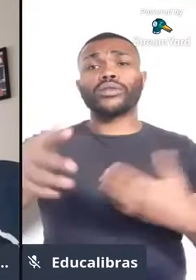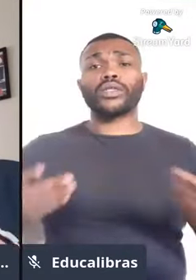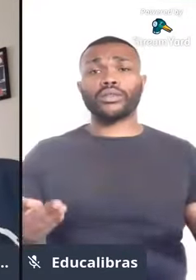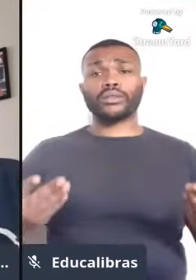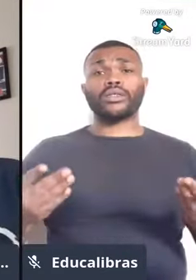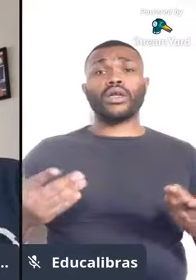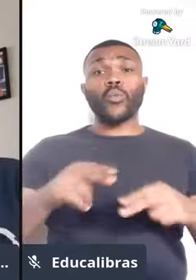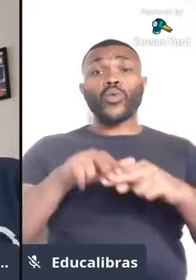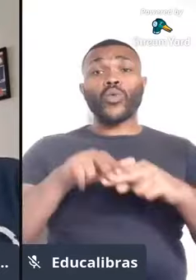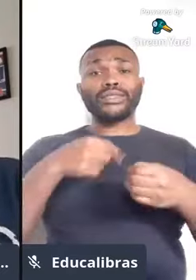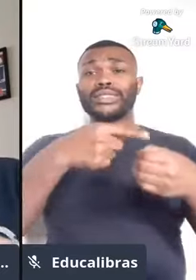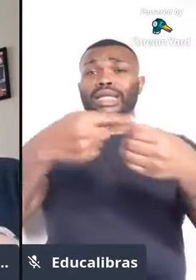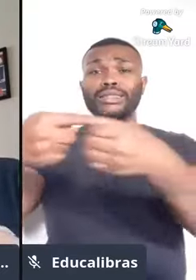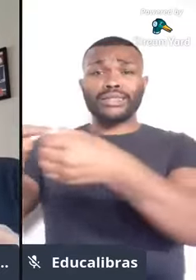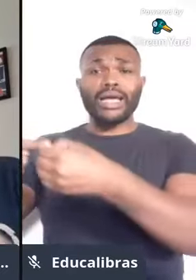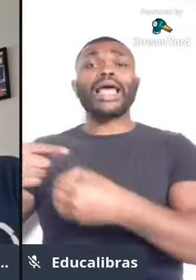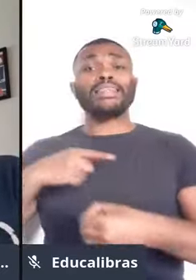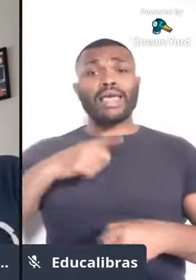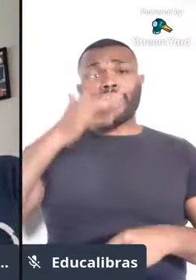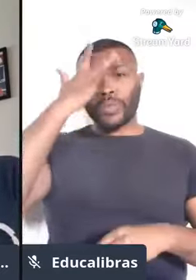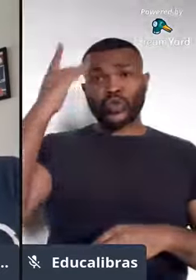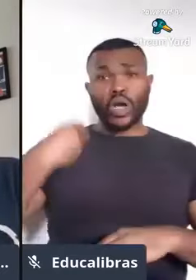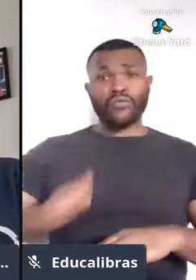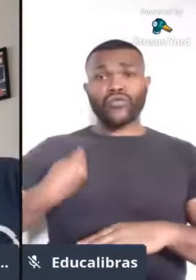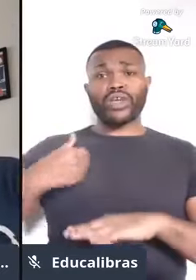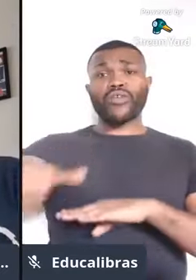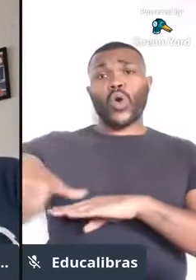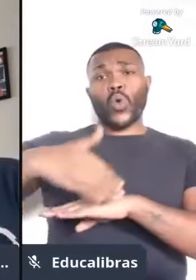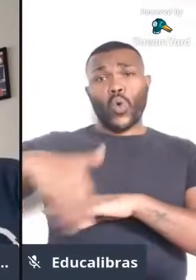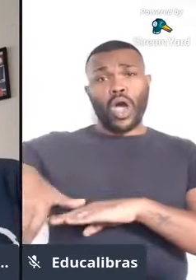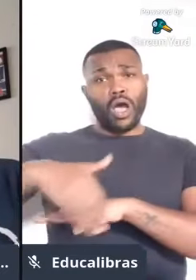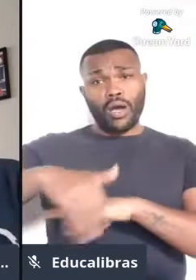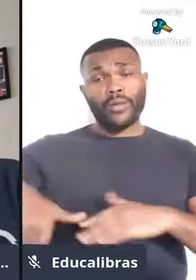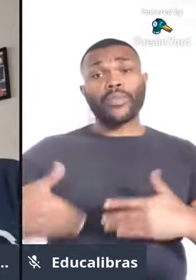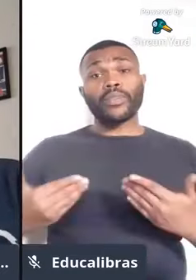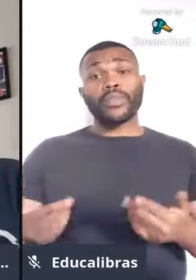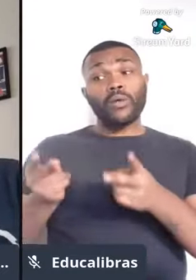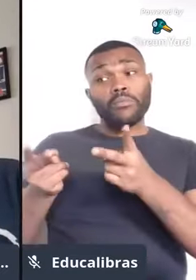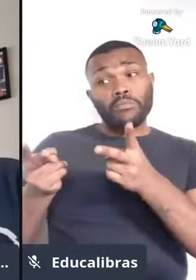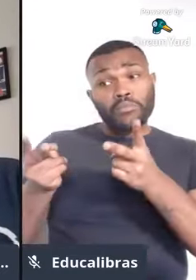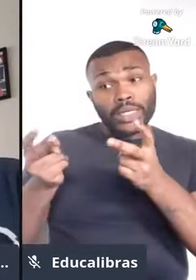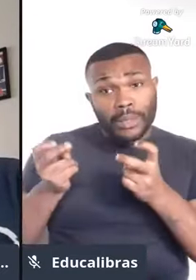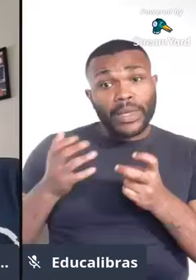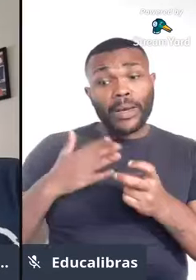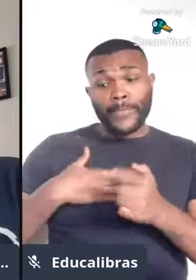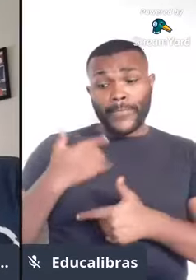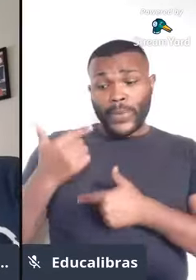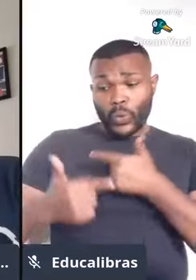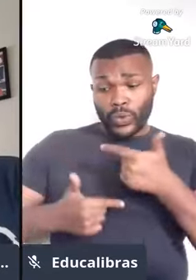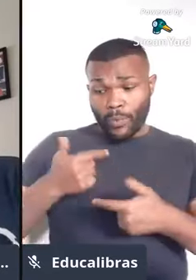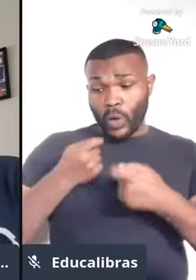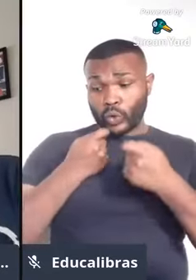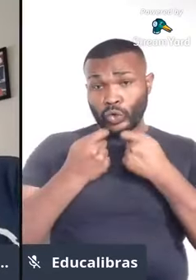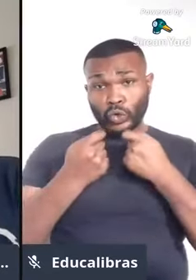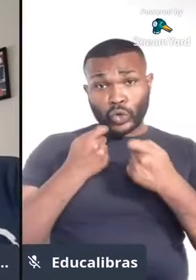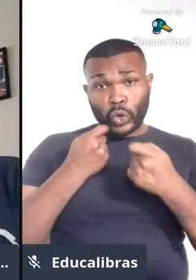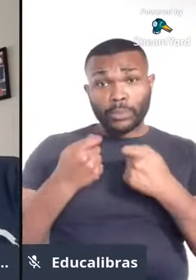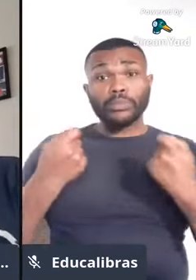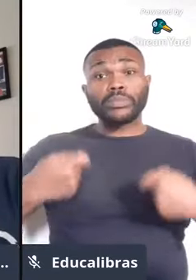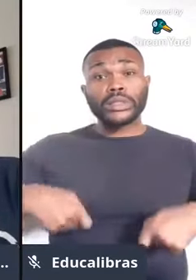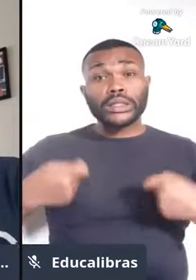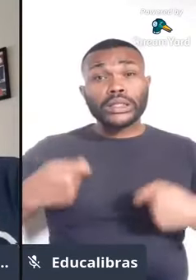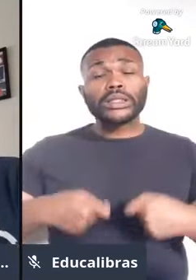cidades. Então, o que eu compreendi, do ponto de vista do jornalismo, do meu trabalho, é que precisava haver uma profunda